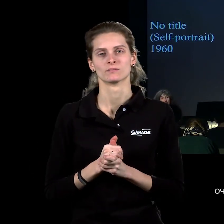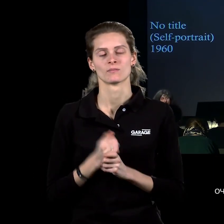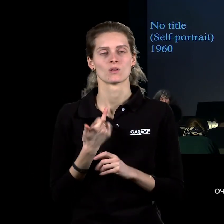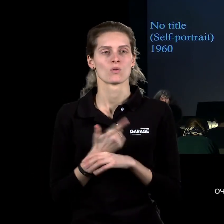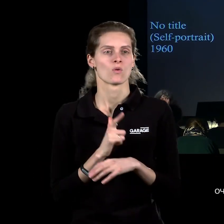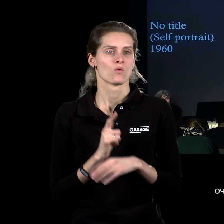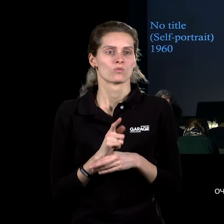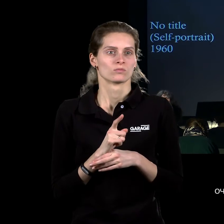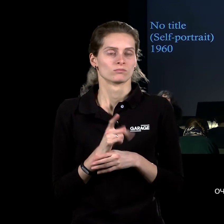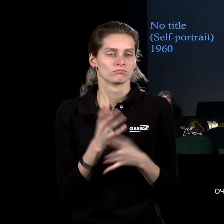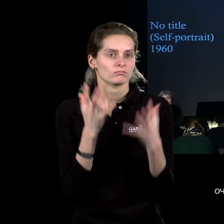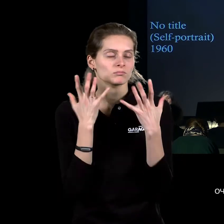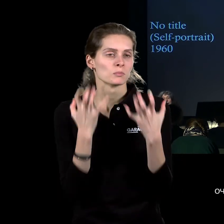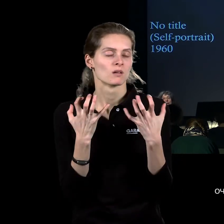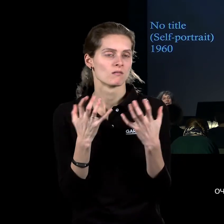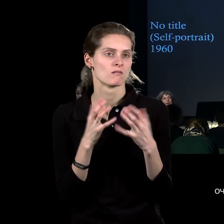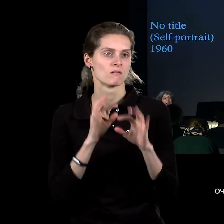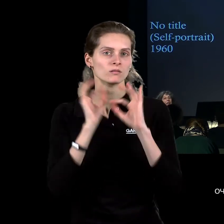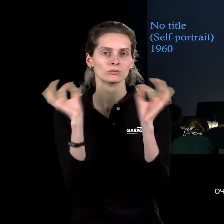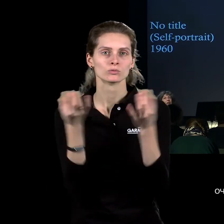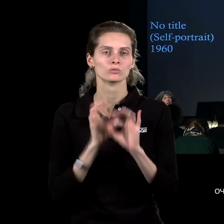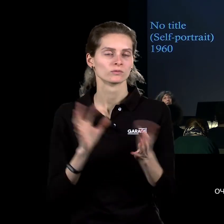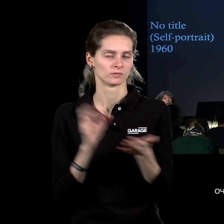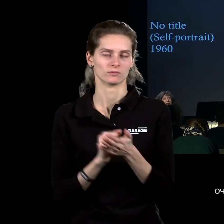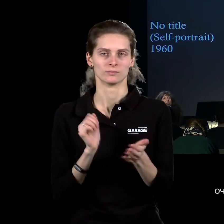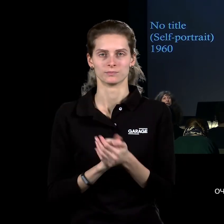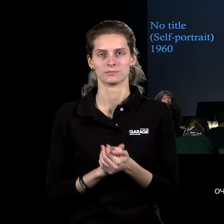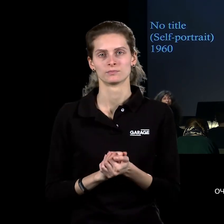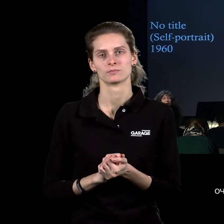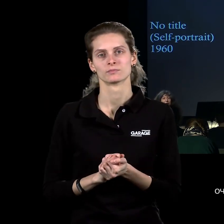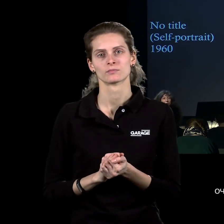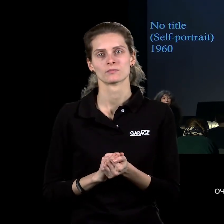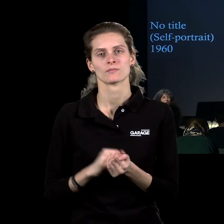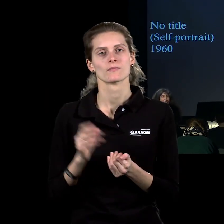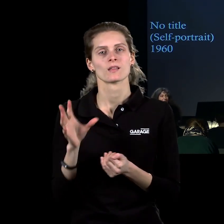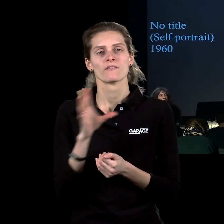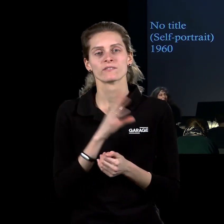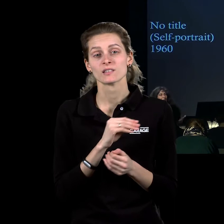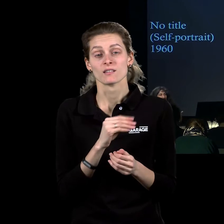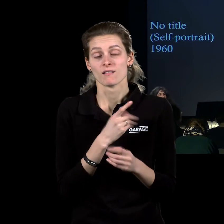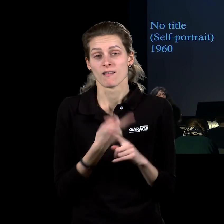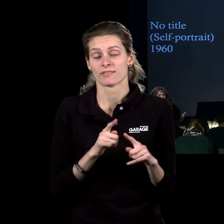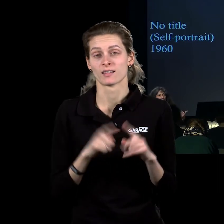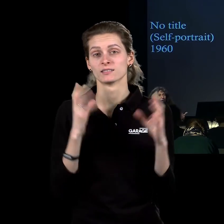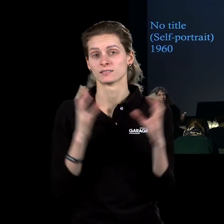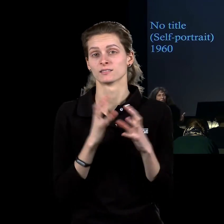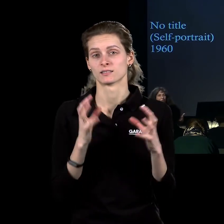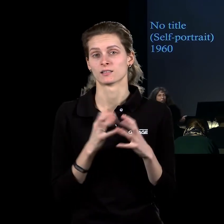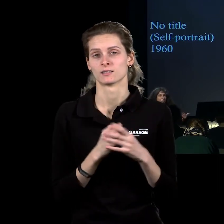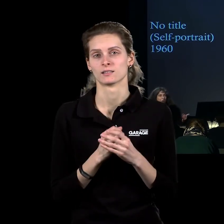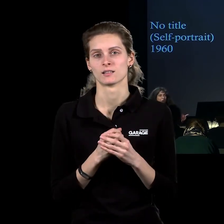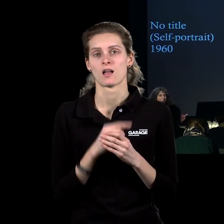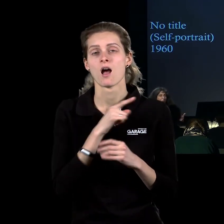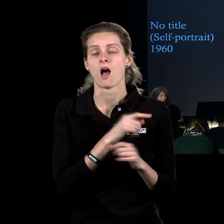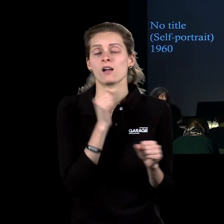очень азартно занимавшаяся своим искусством. И, естественно, все эти коннотации будут оставаться с нами, но, может быть, то, что она сделала,